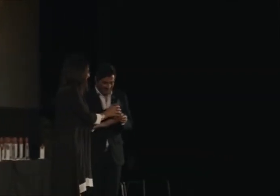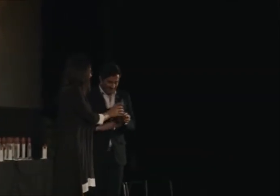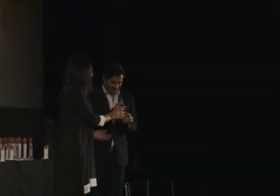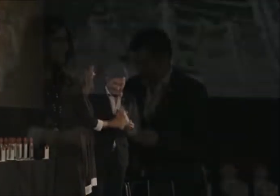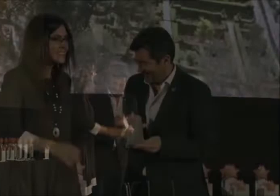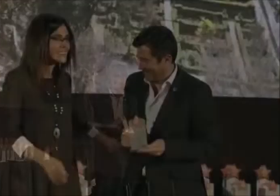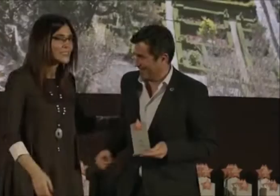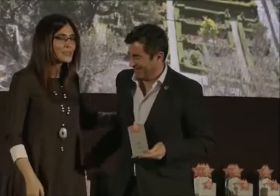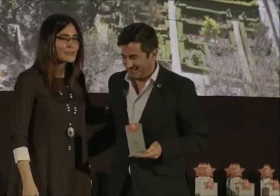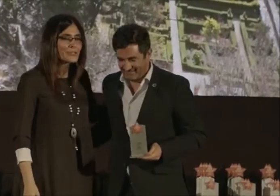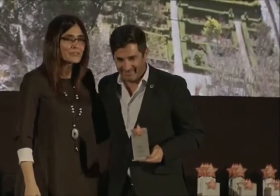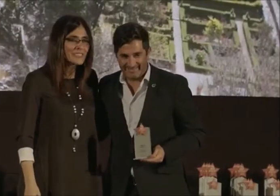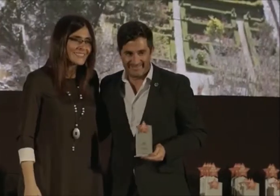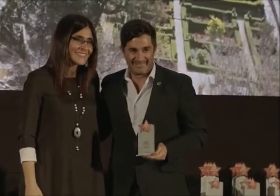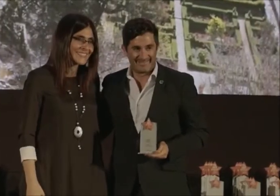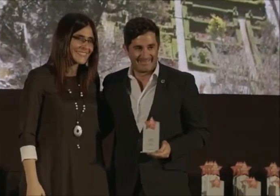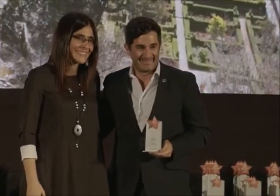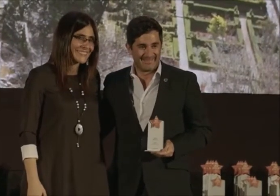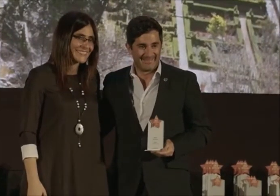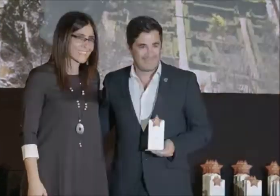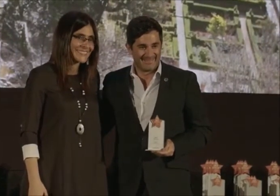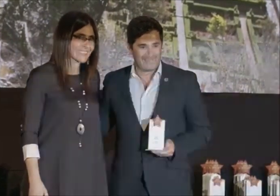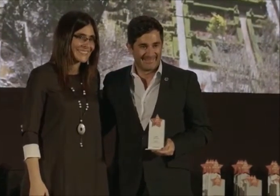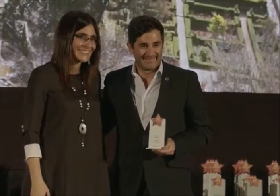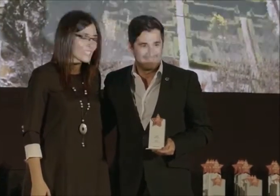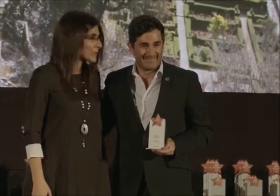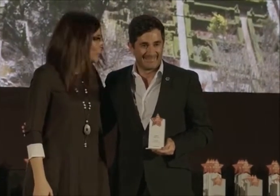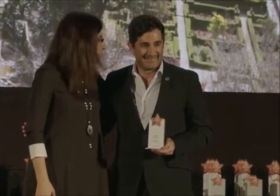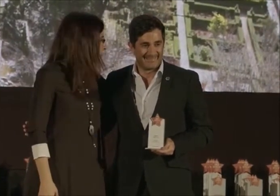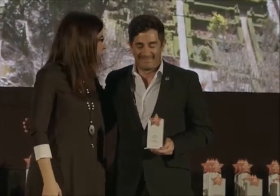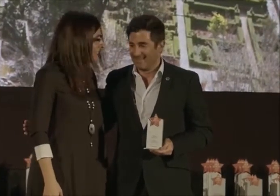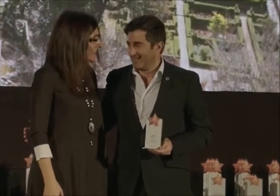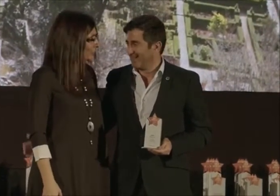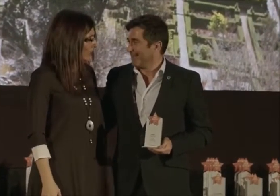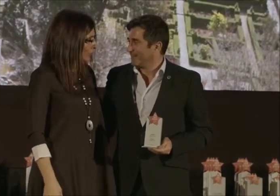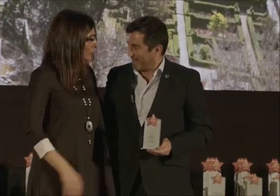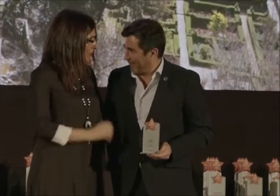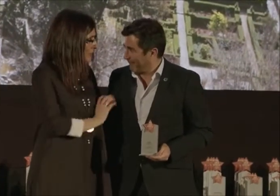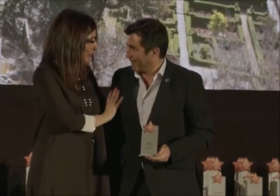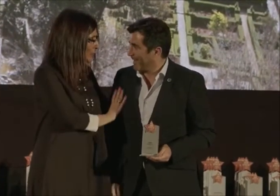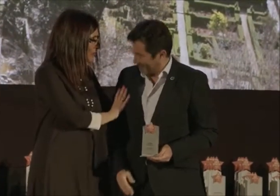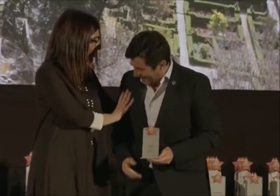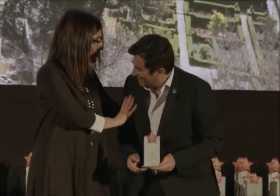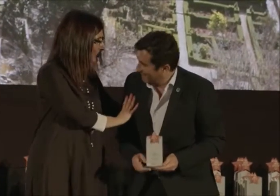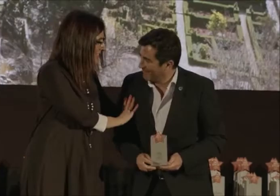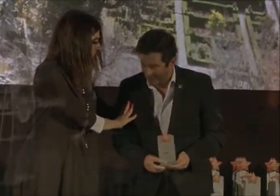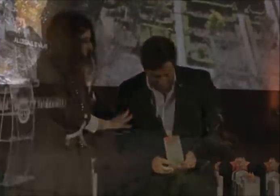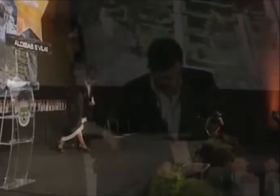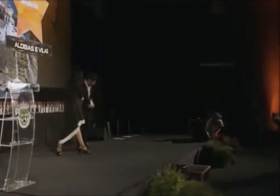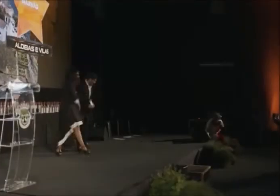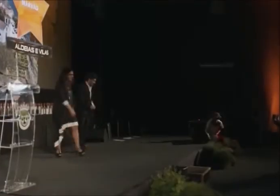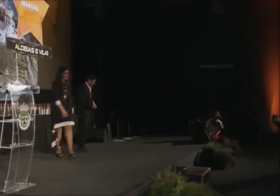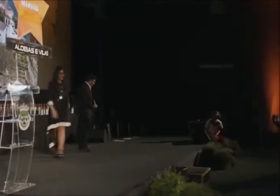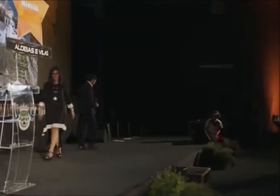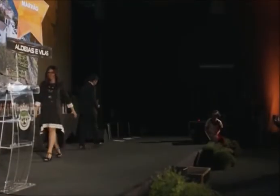assim uma, podia ser uma casinha de bonecas, é um castelinho de bonecas, é assim uma coisinha, é tão bonito, gosto tanto de Marvão. Ora, aí está.